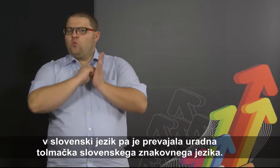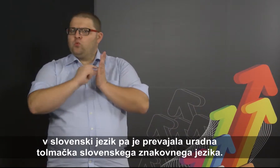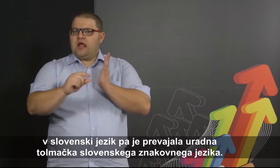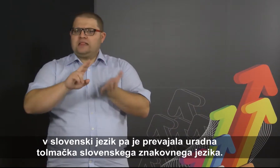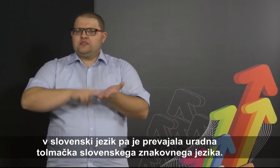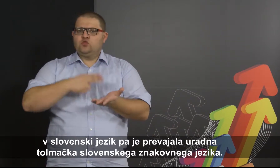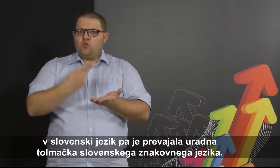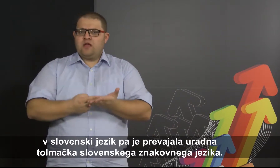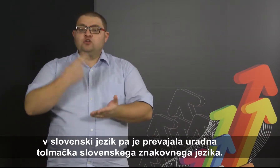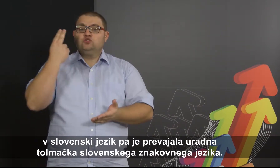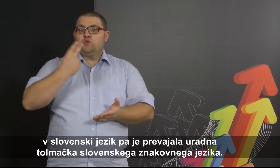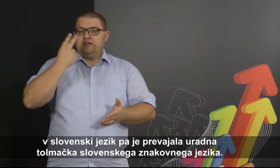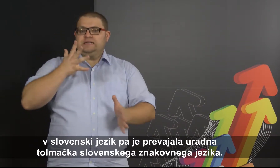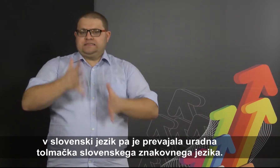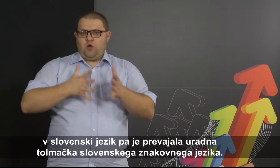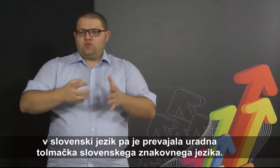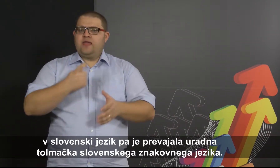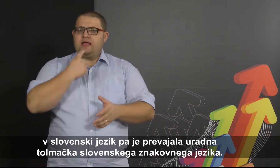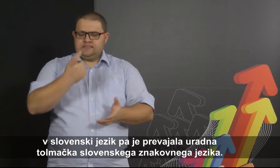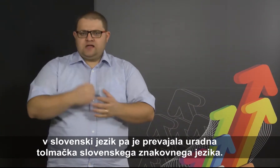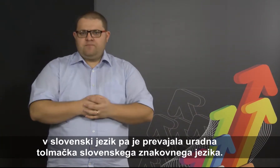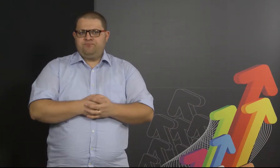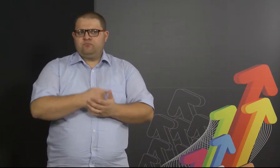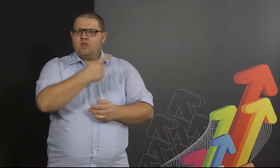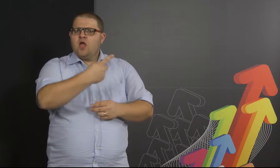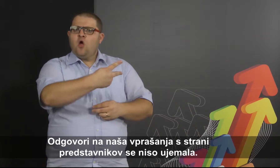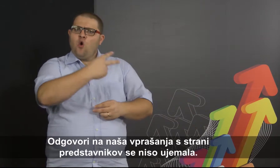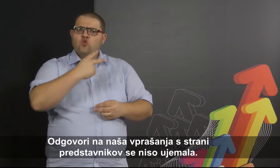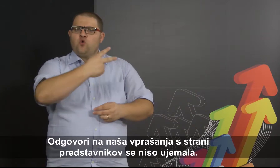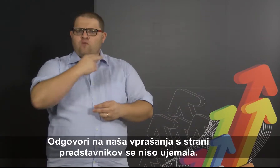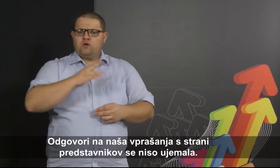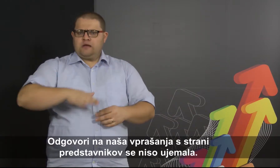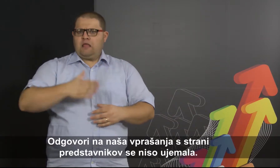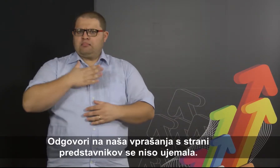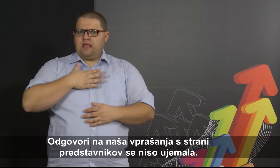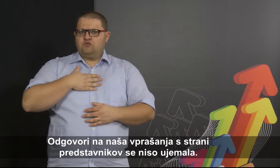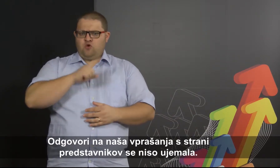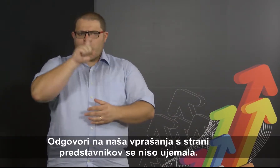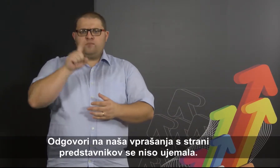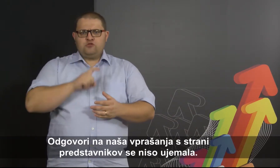Thank you.